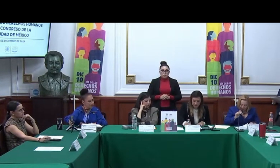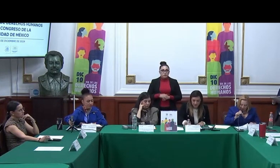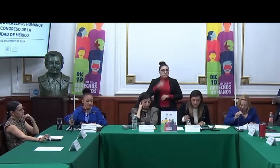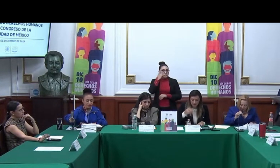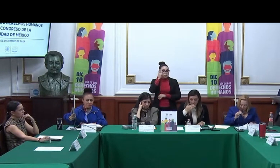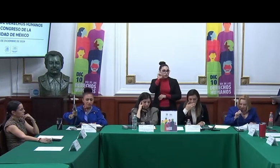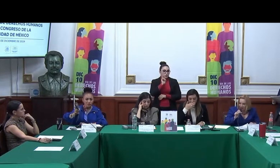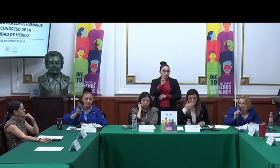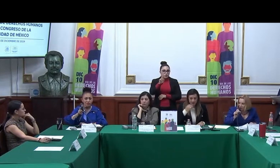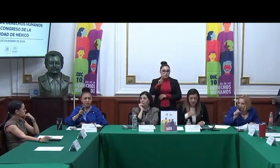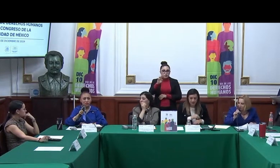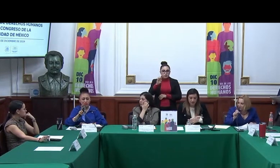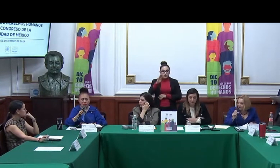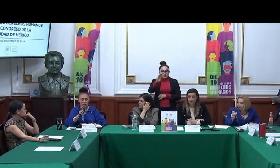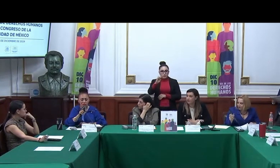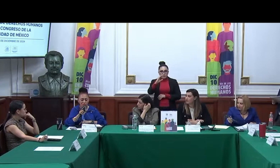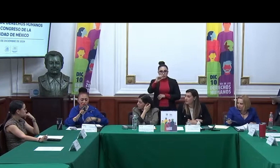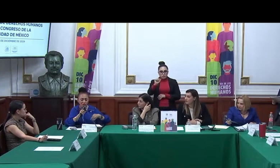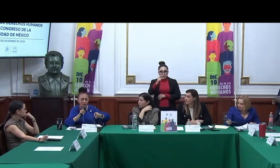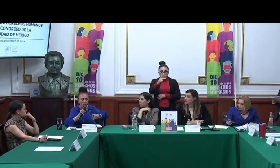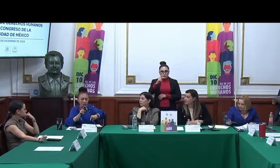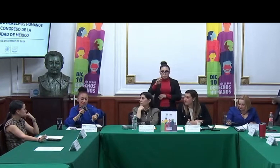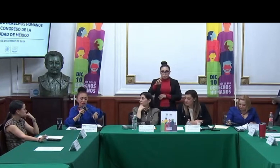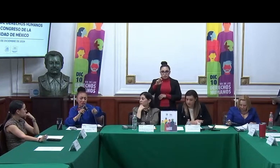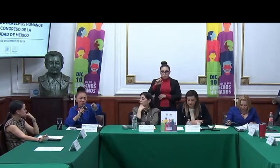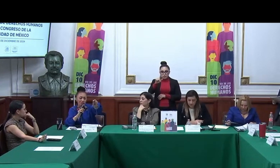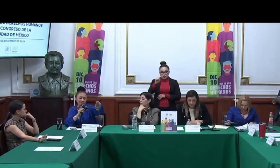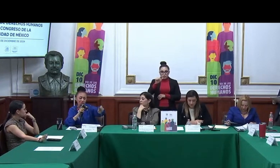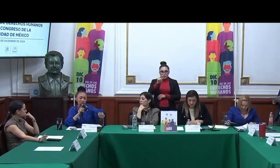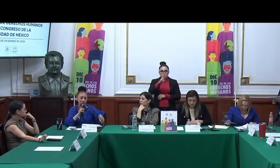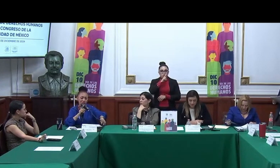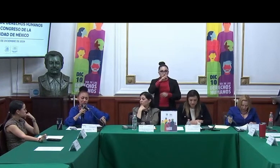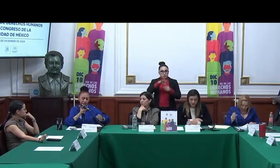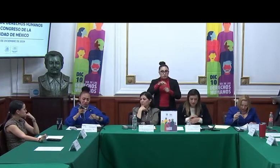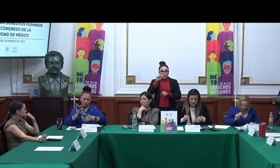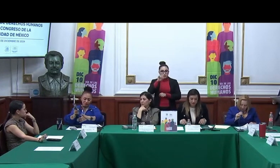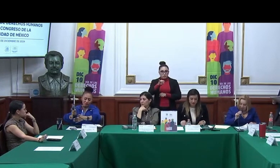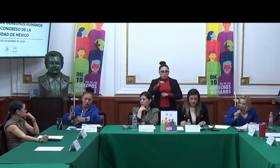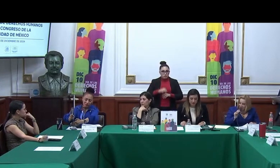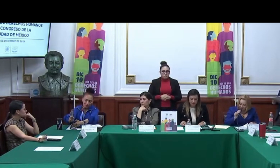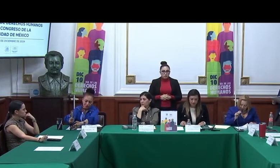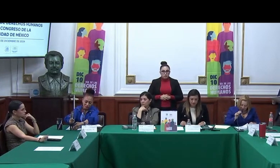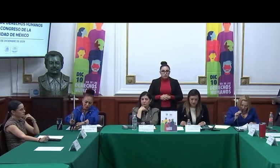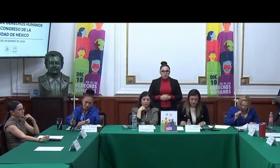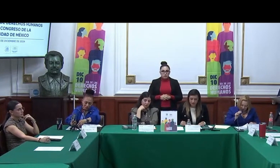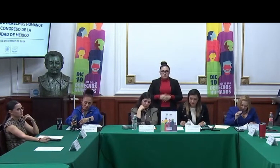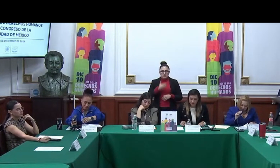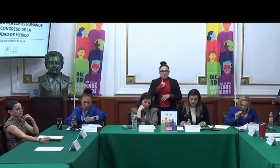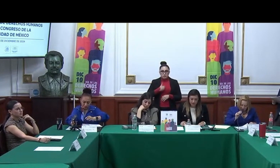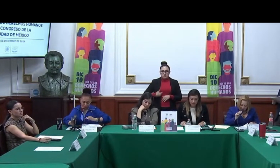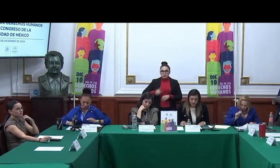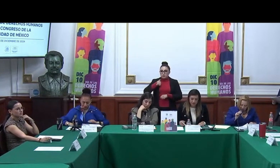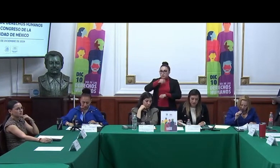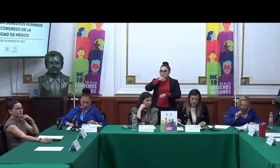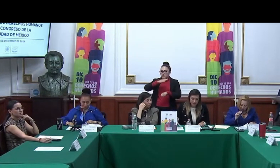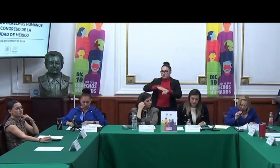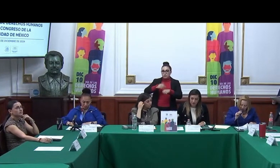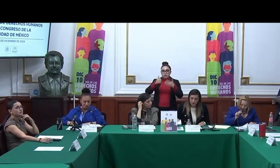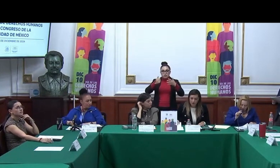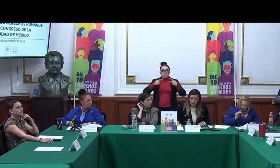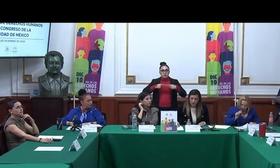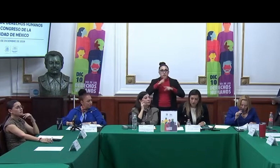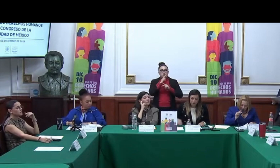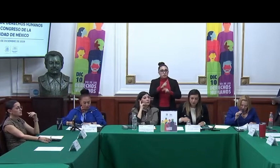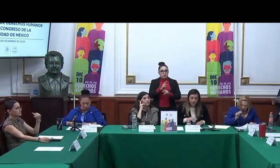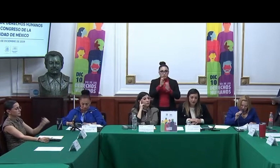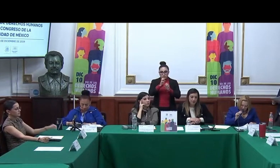Diputada Rebeca Peralta León. Diputada Rebeca Peralta León, a favor. Presidenta, se registraron 6 votos a favor,